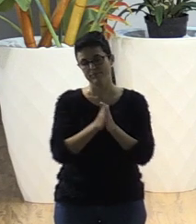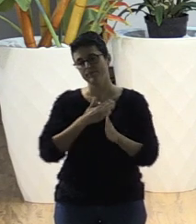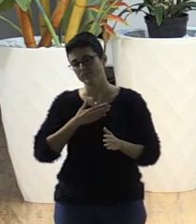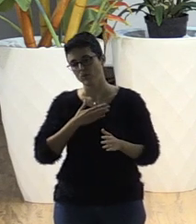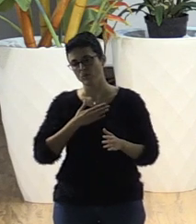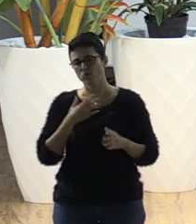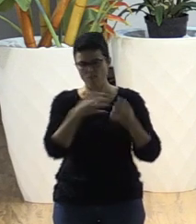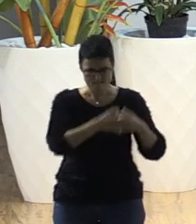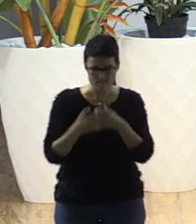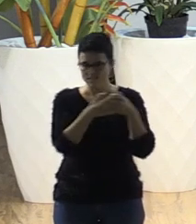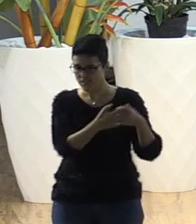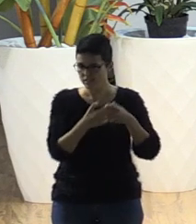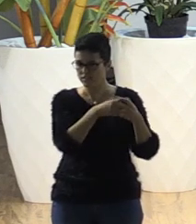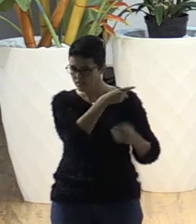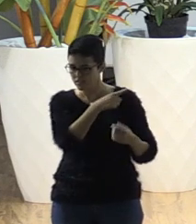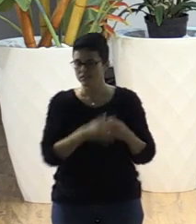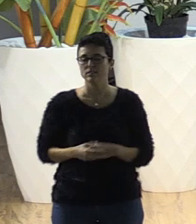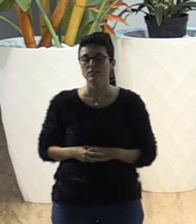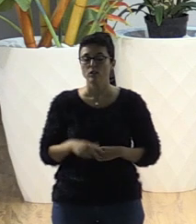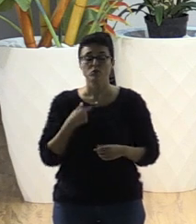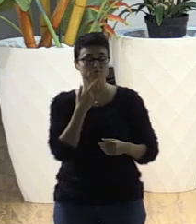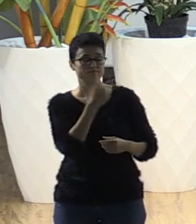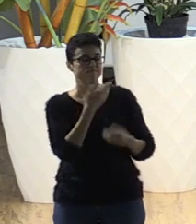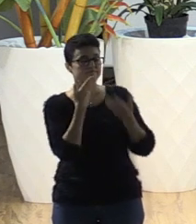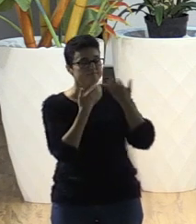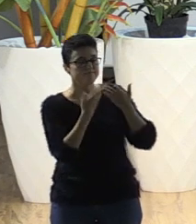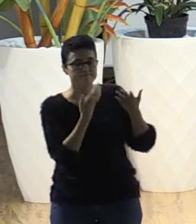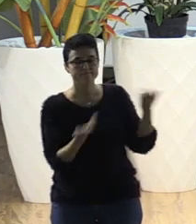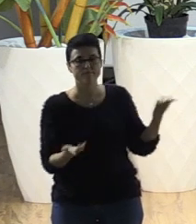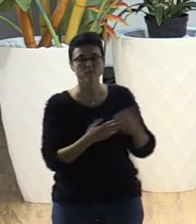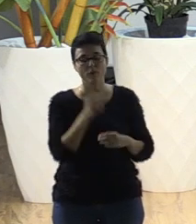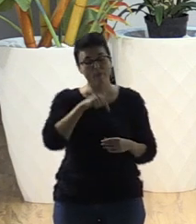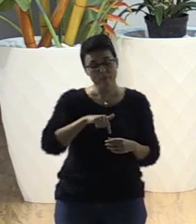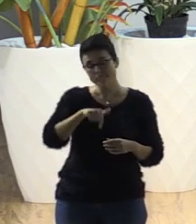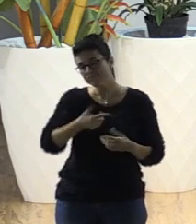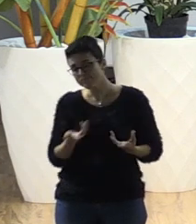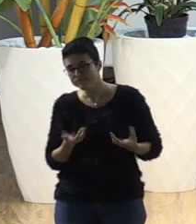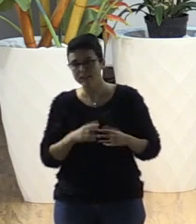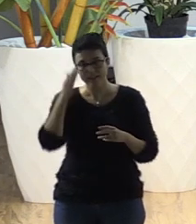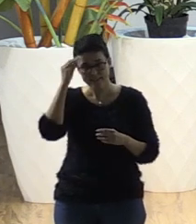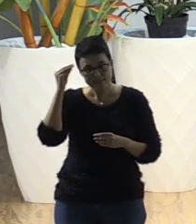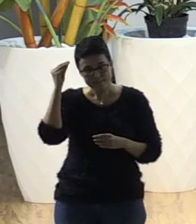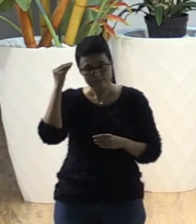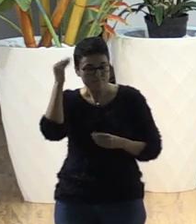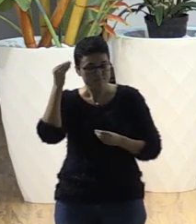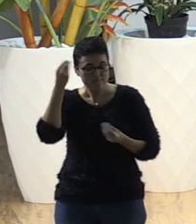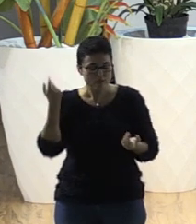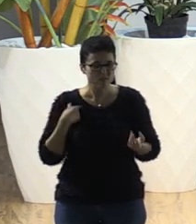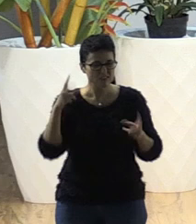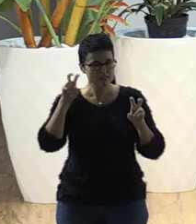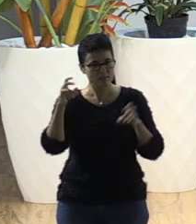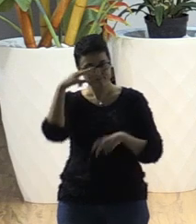dando mucha caña con este tema, y hablaba con él, le explicaba que hoy estaríamos aquí, esta idea, ¿no?, de decir, oye, a mí este tema me